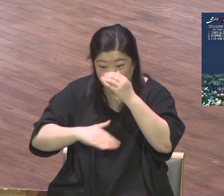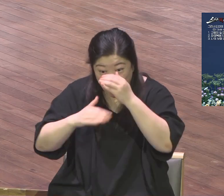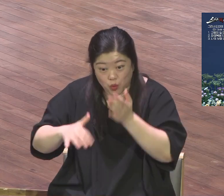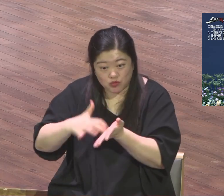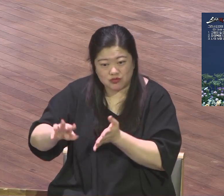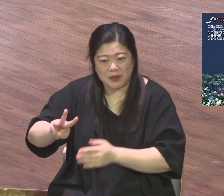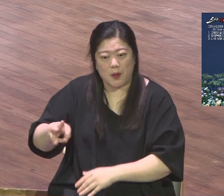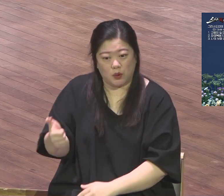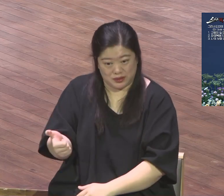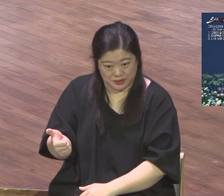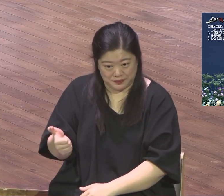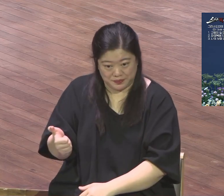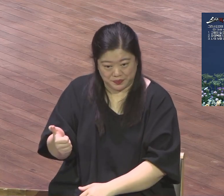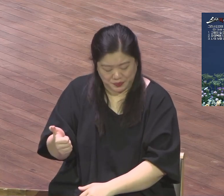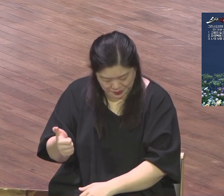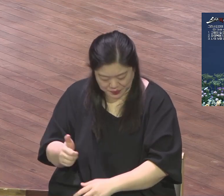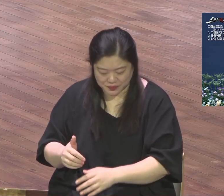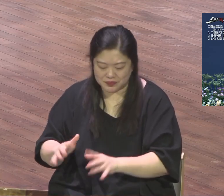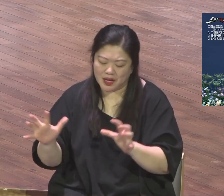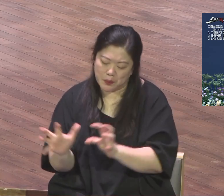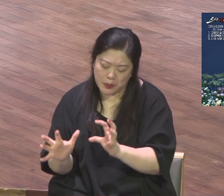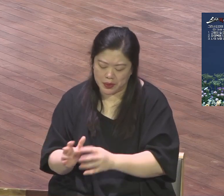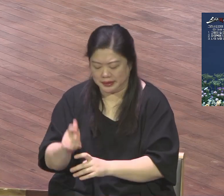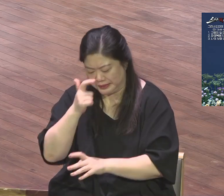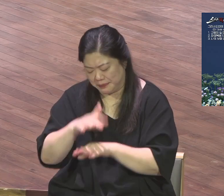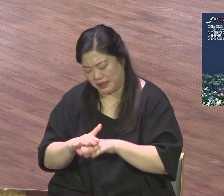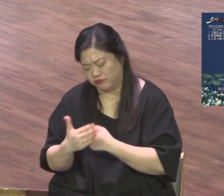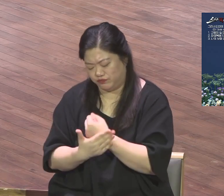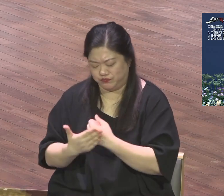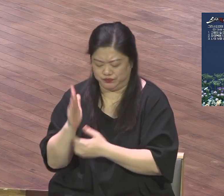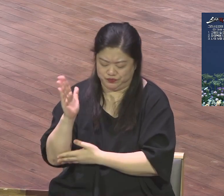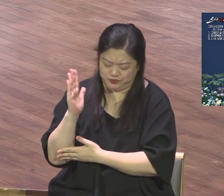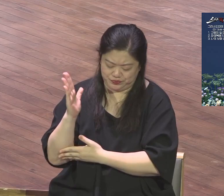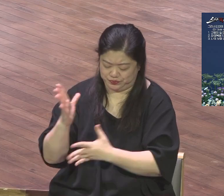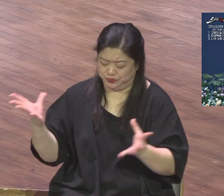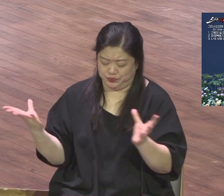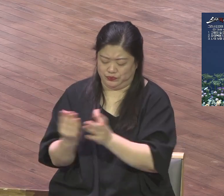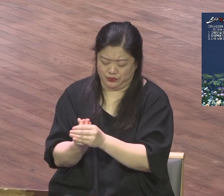3,153명이 예배 참석을 했어요. 300명이 결신자를 놓고.